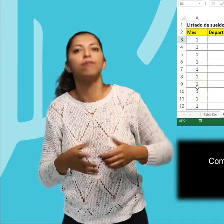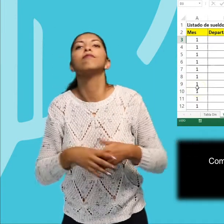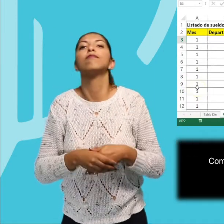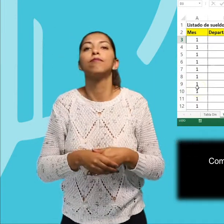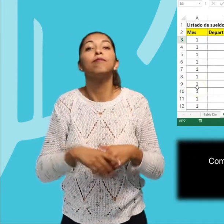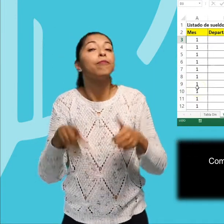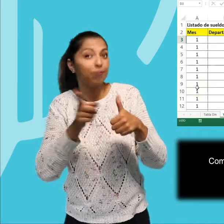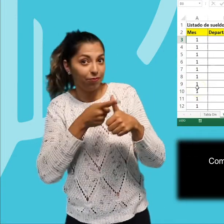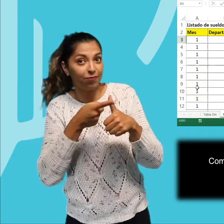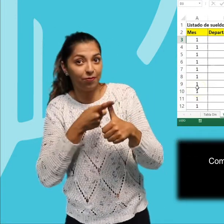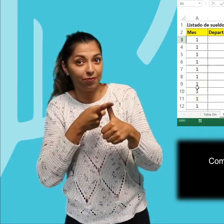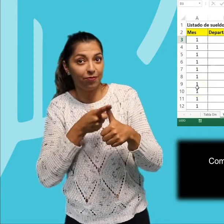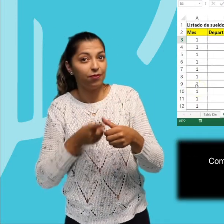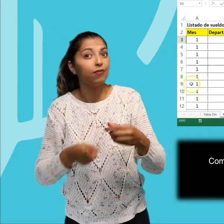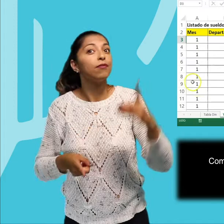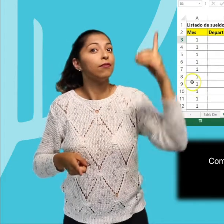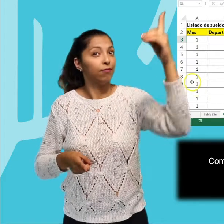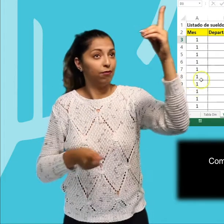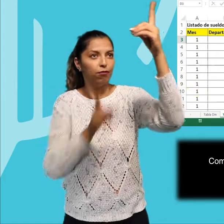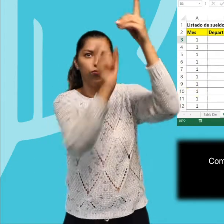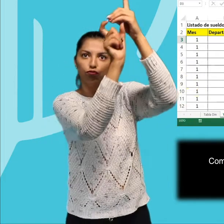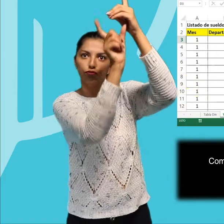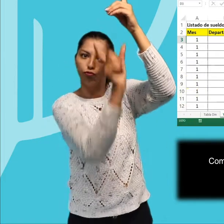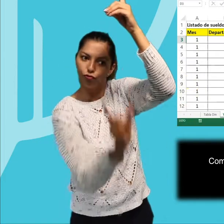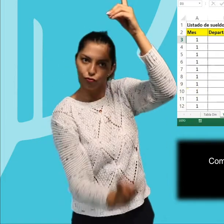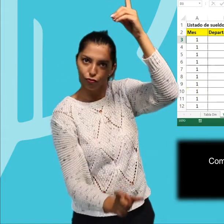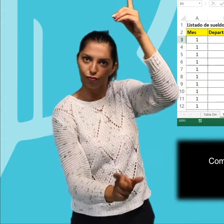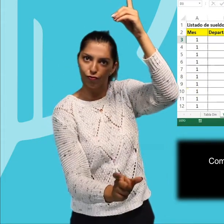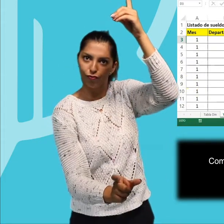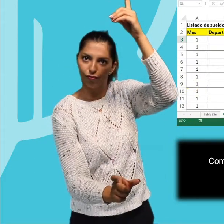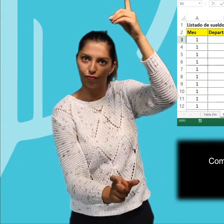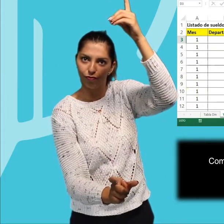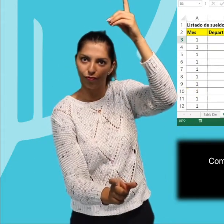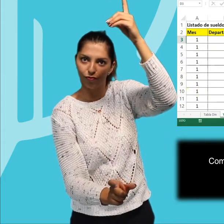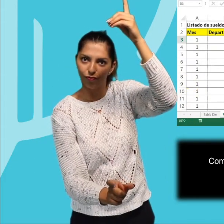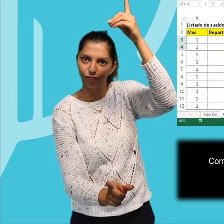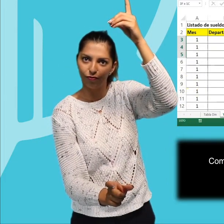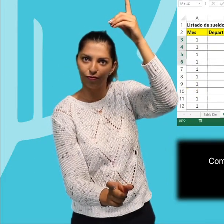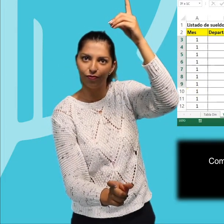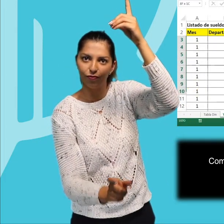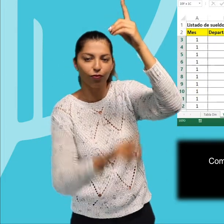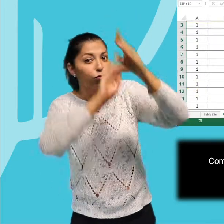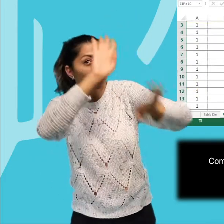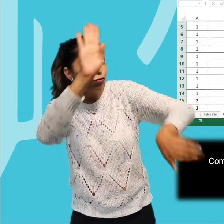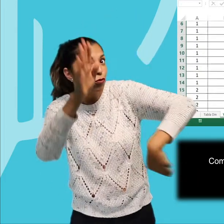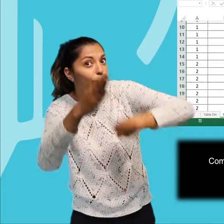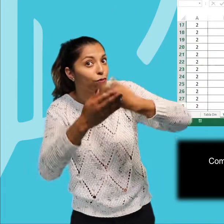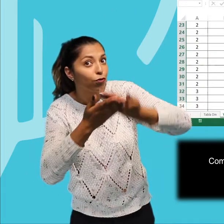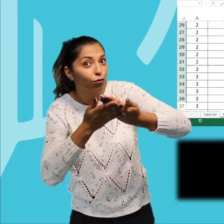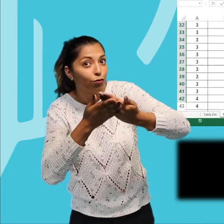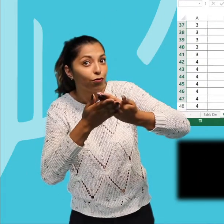paso, seleccionamos las celdas que vamos a ingresar los datos, en este caso la columna D.